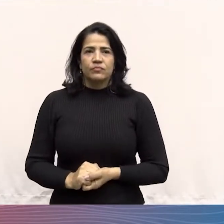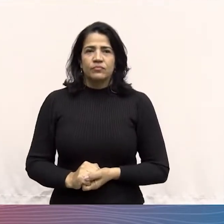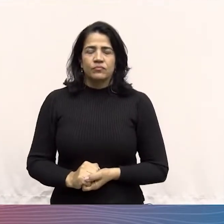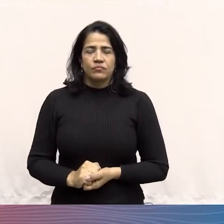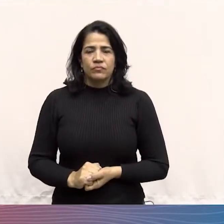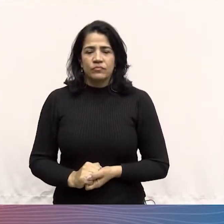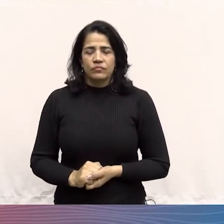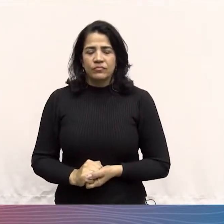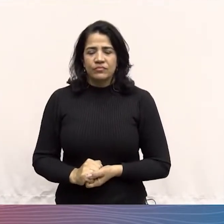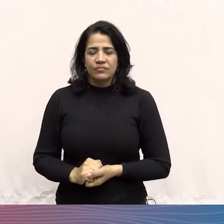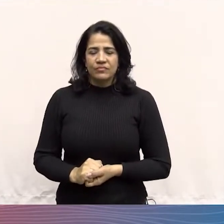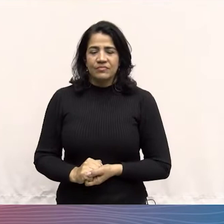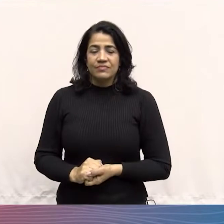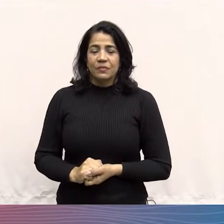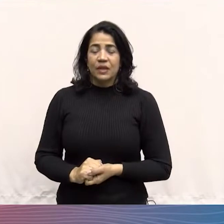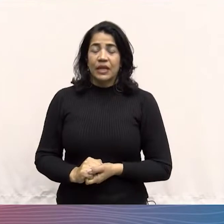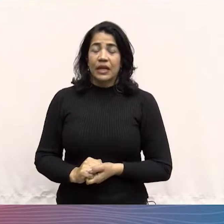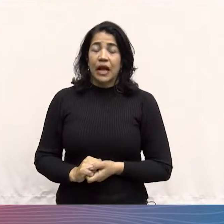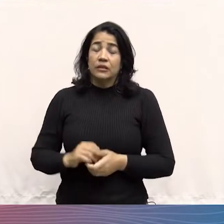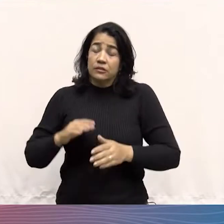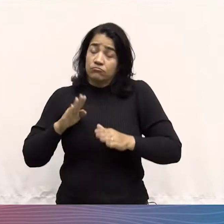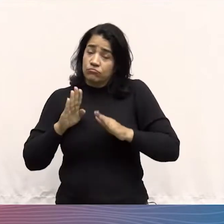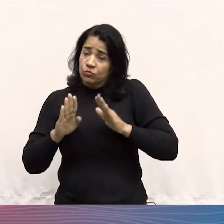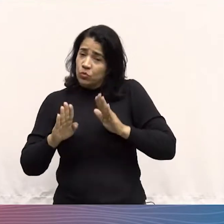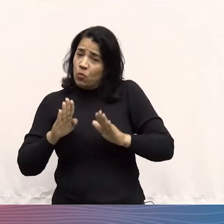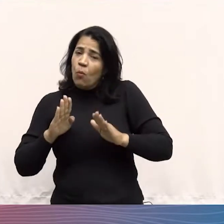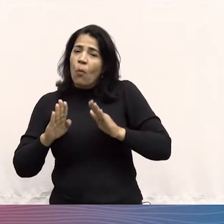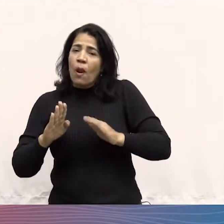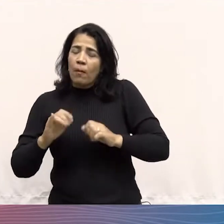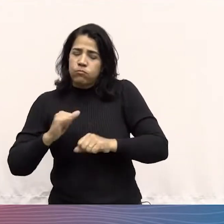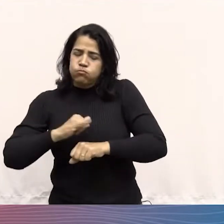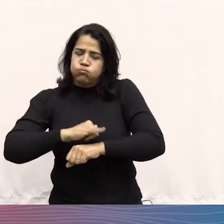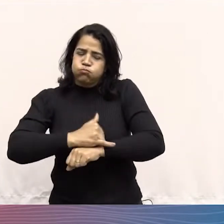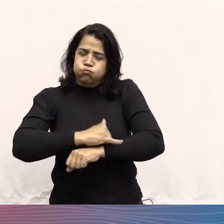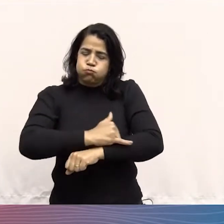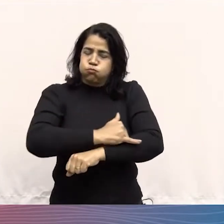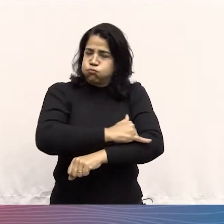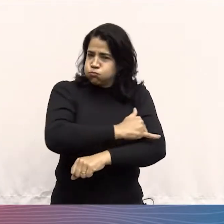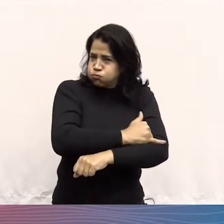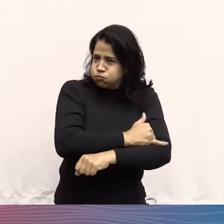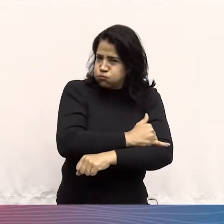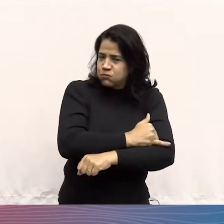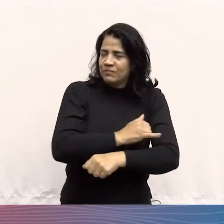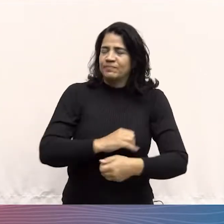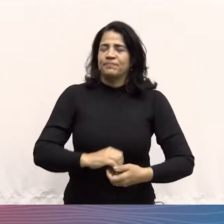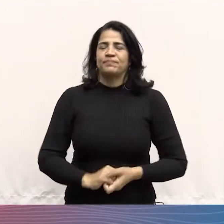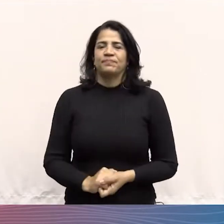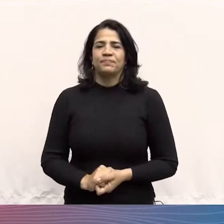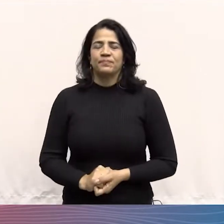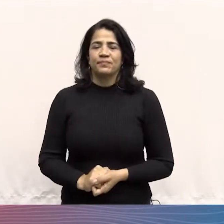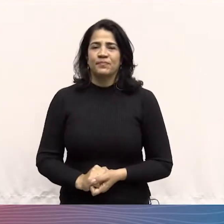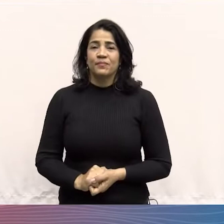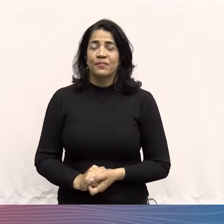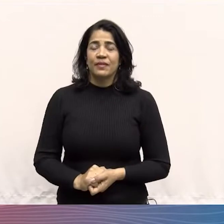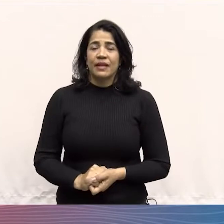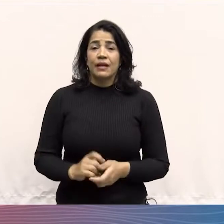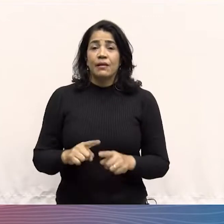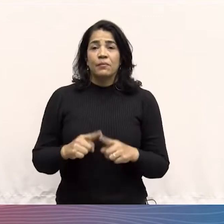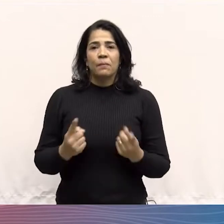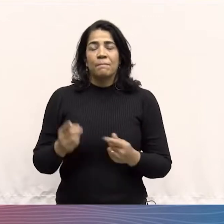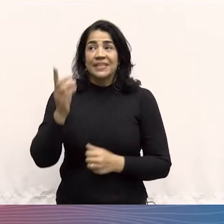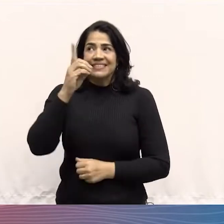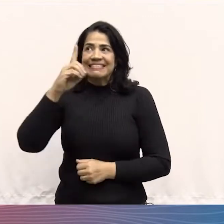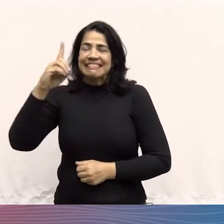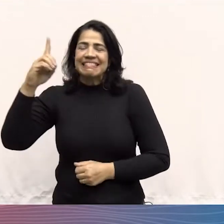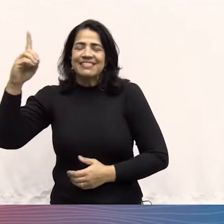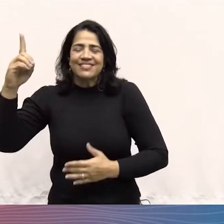cuidado com gordura, tá? Ô Senhor Jesus. Aí, irmãos, Deus se agradou